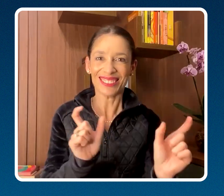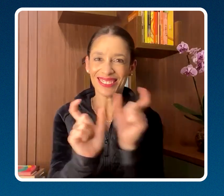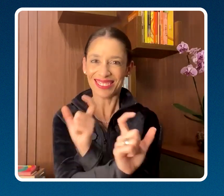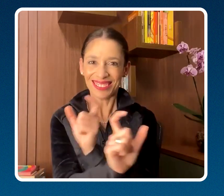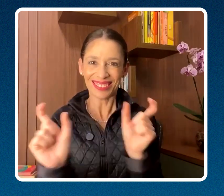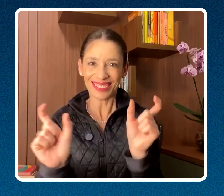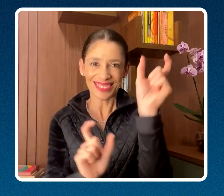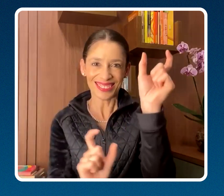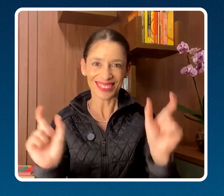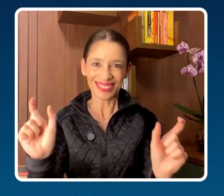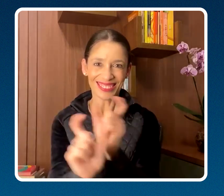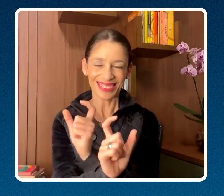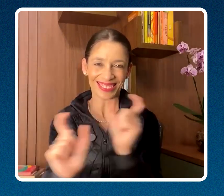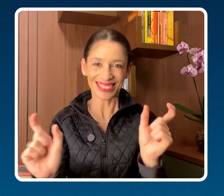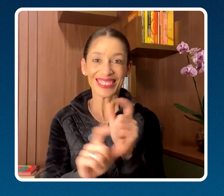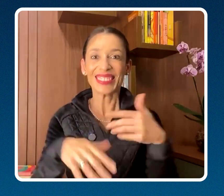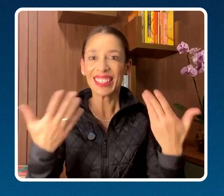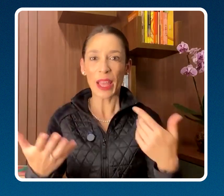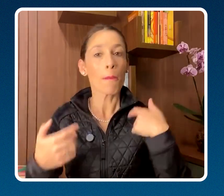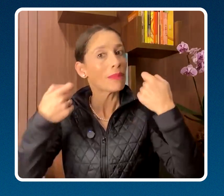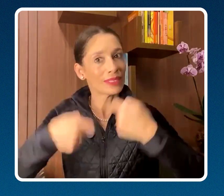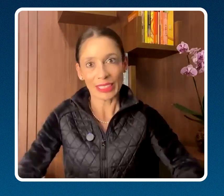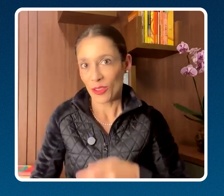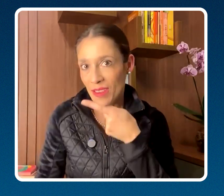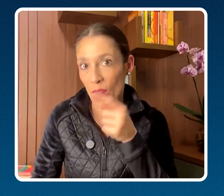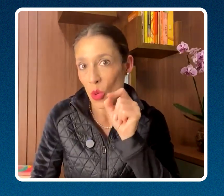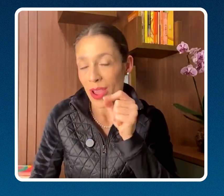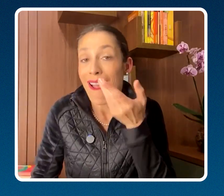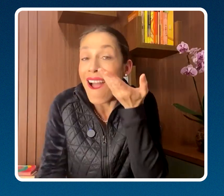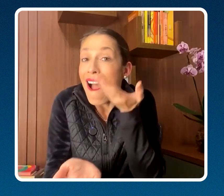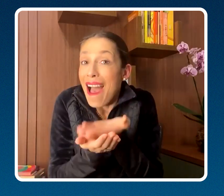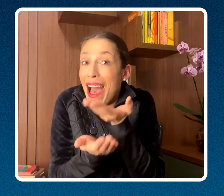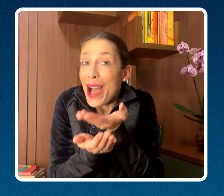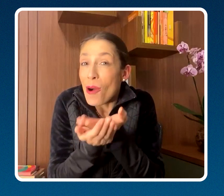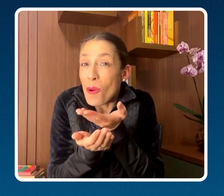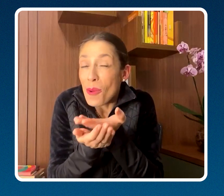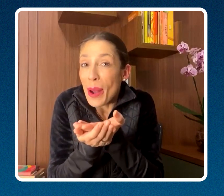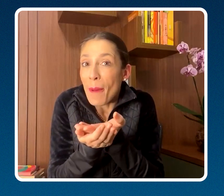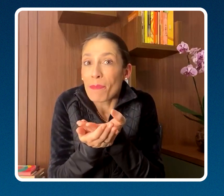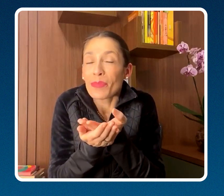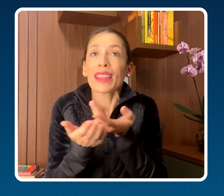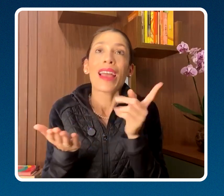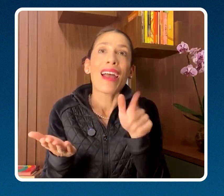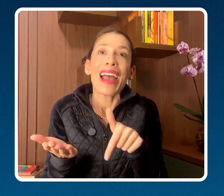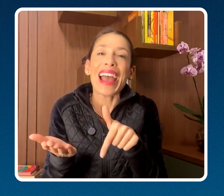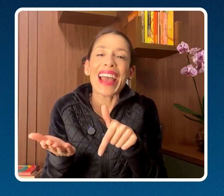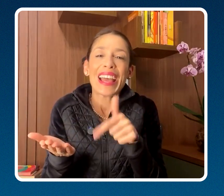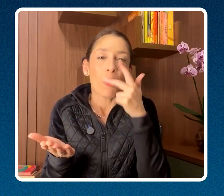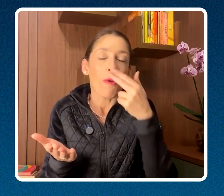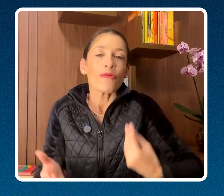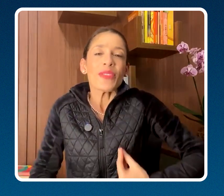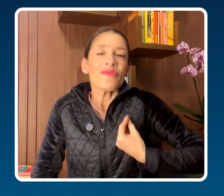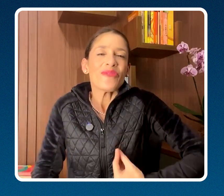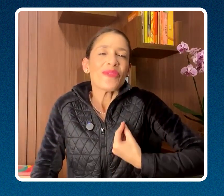pergunta da prof, mas eu tenho que dizer isso, porque as aulas é tão você vive,